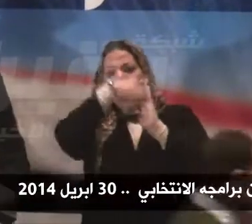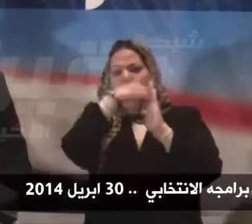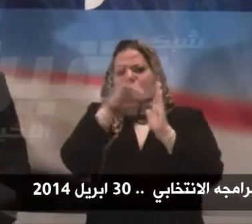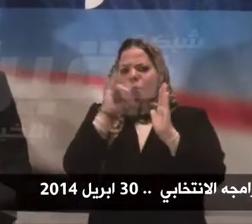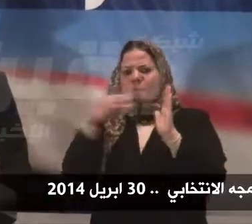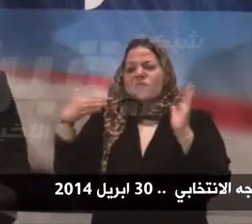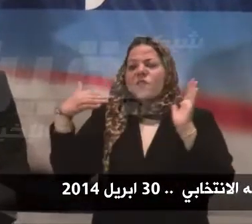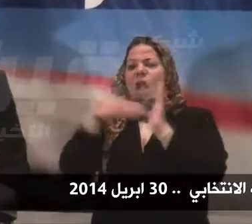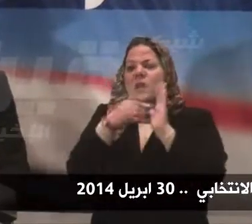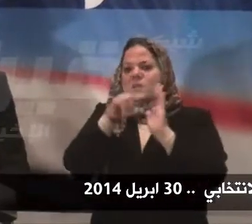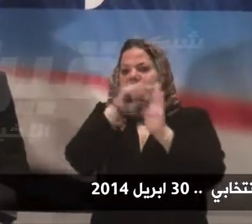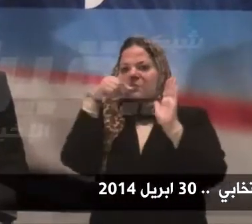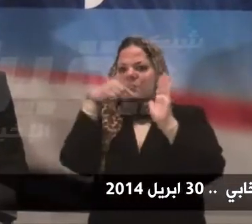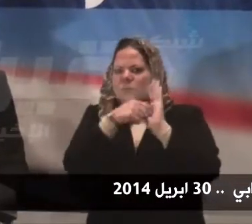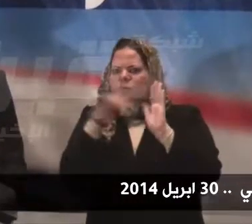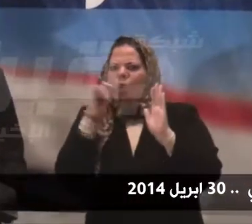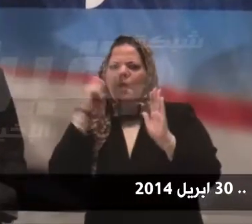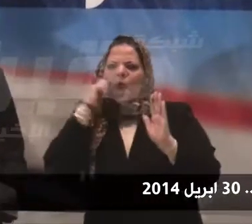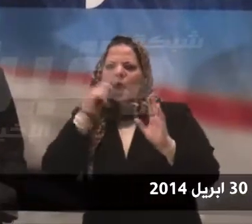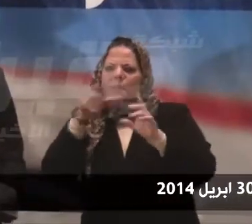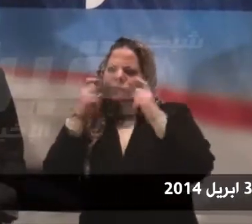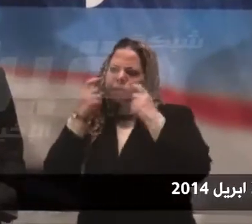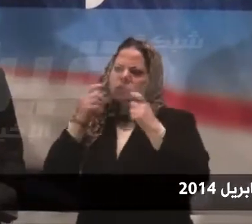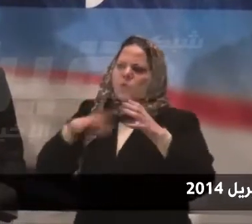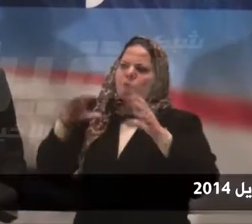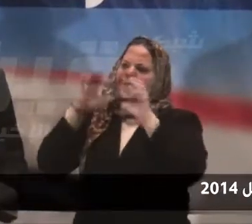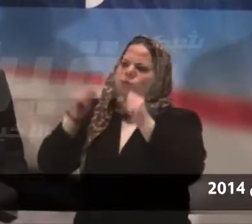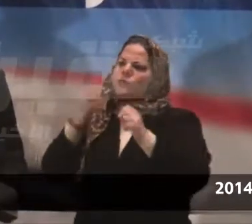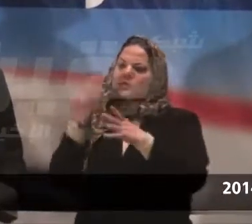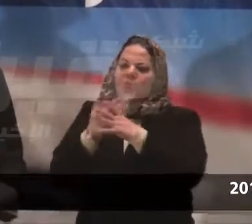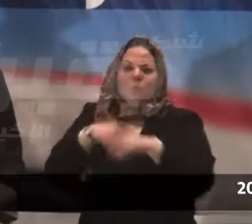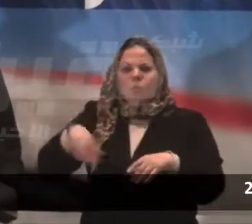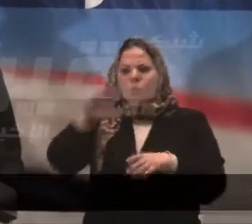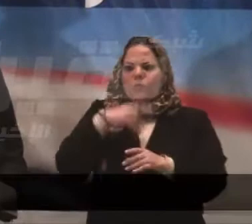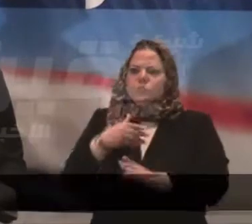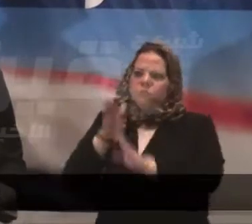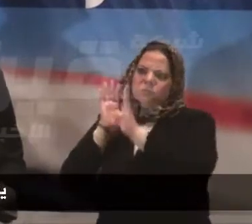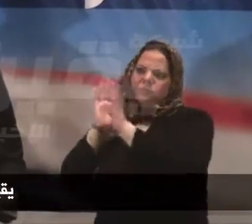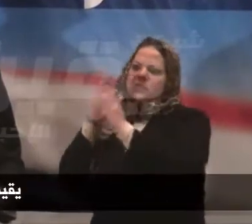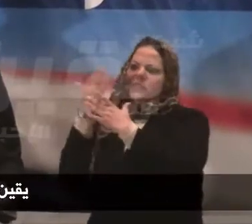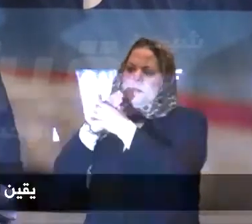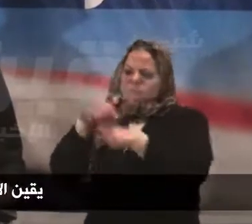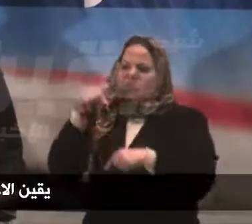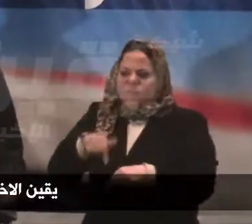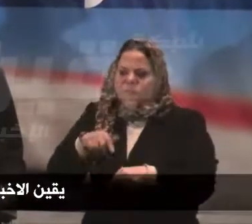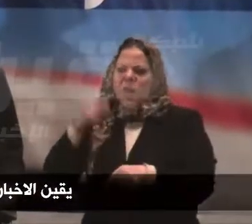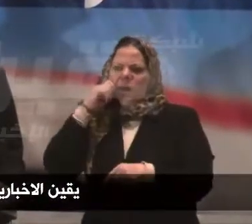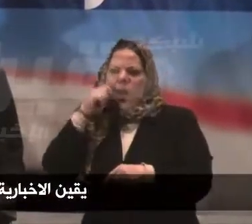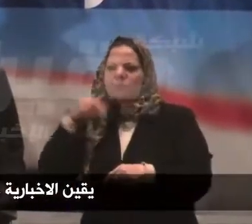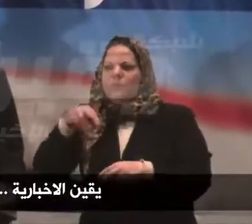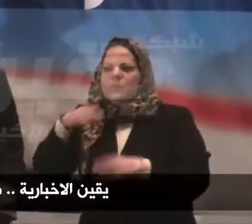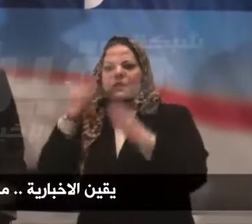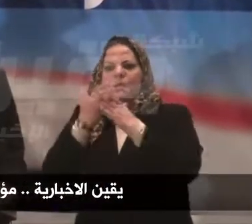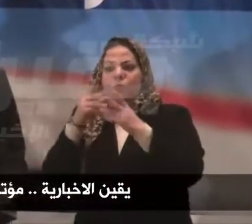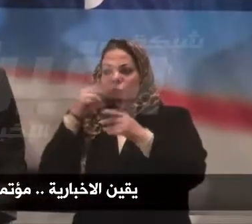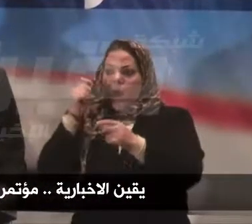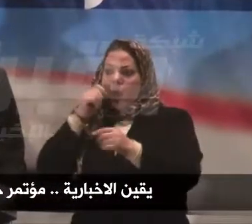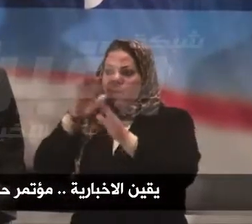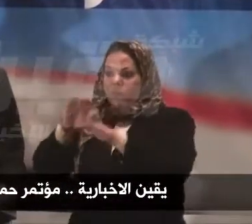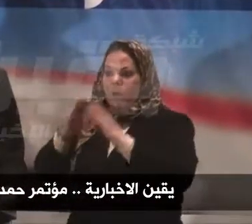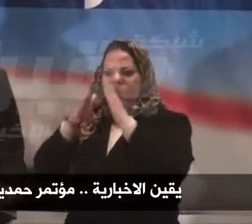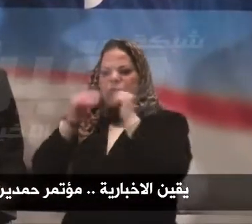استراتيجيتنا لمكافحة الإرهاب، نحن نؤمن أننا نواجه الإرهاب لأننا نواجه فعلا ينتقص ويهدد الحقوق